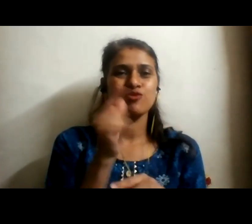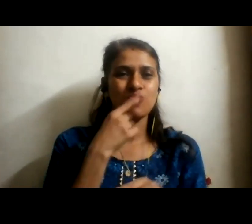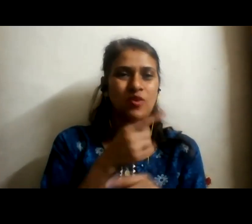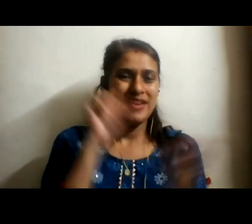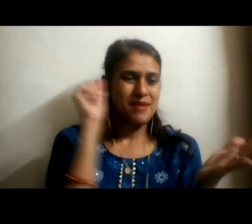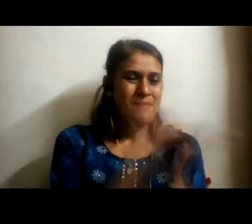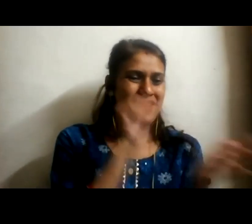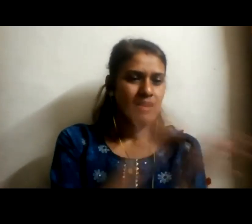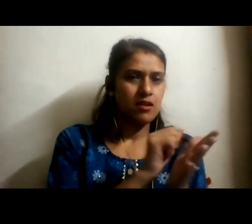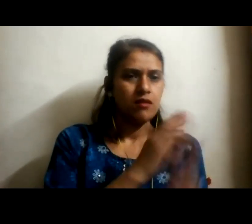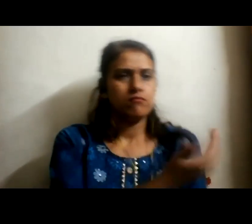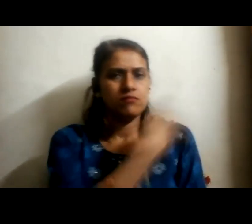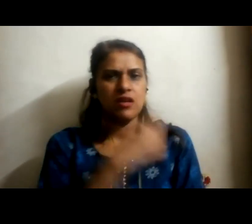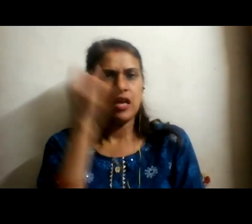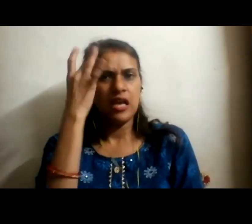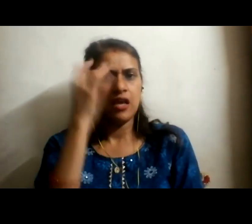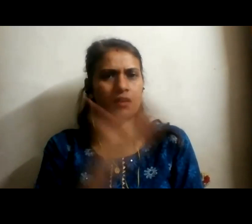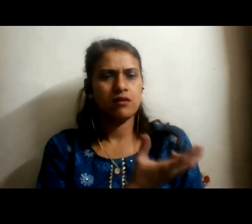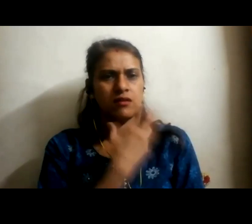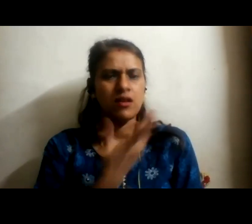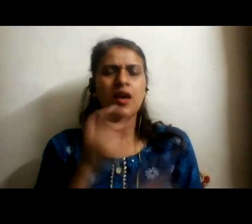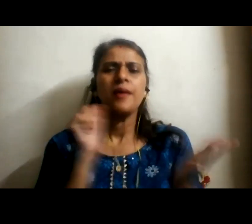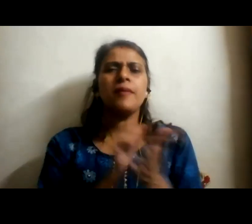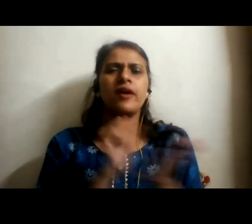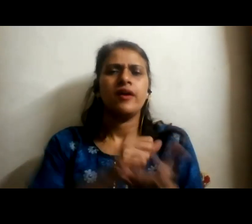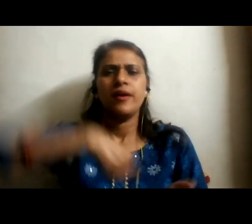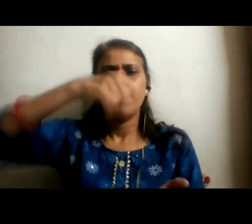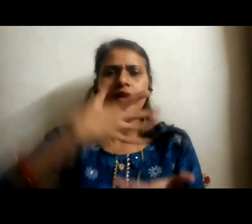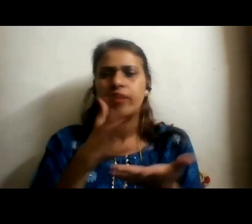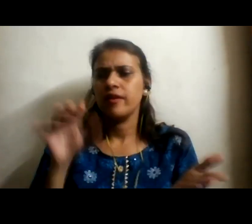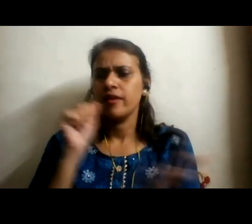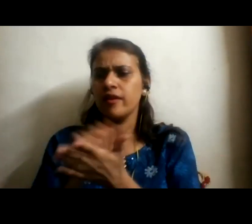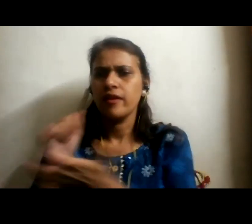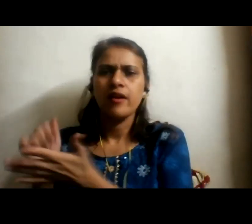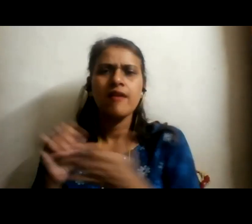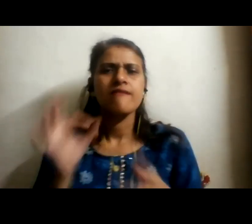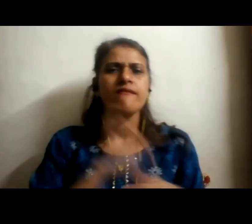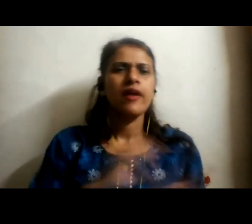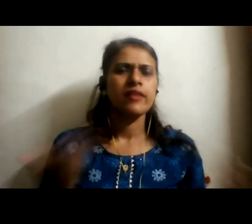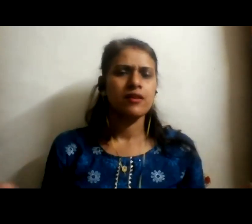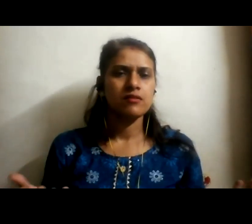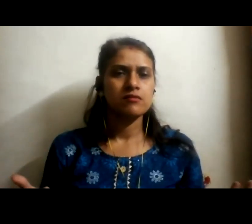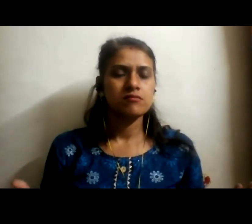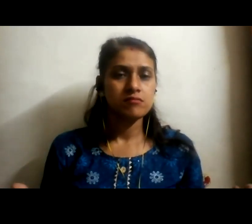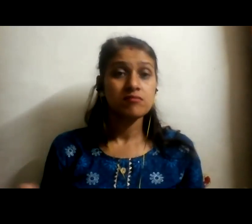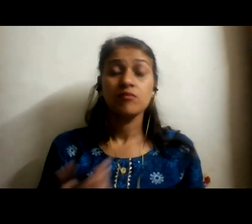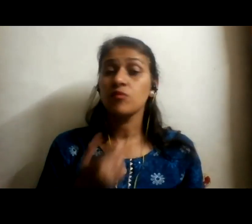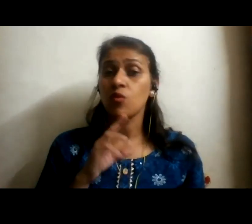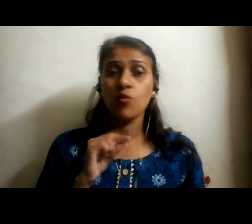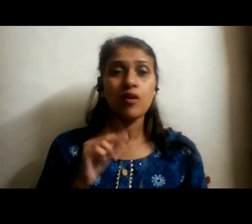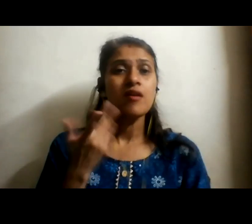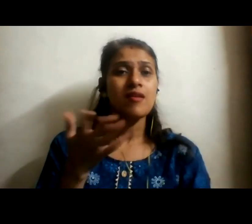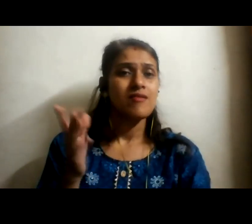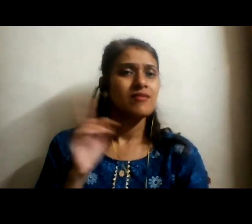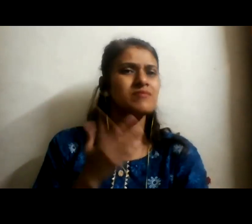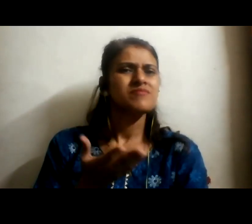आके हमें ही डांट दिया वो कि मैं ब्लॉक प्रिंटिंग से क्या करूंगा। तो इस तरह से वो बच्चे बोलते नहीं है और वो भी आप भी